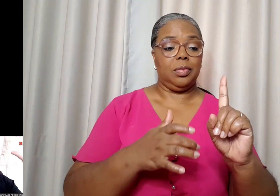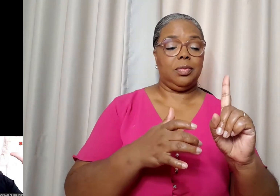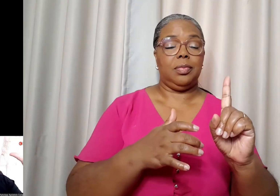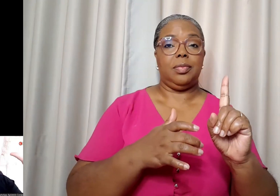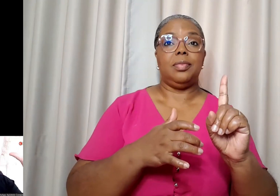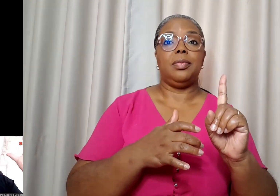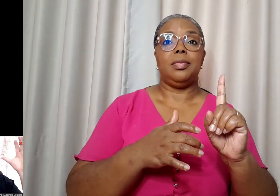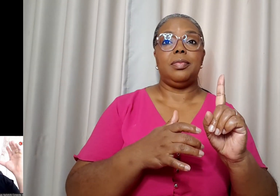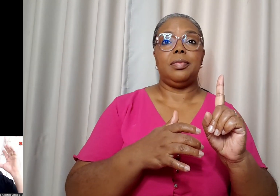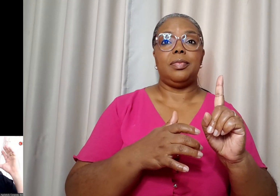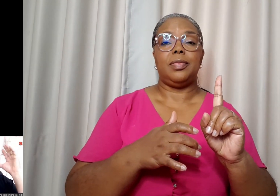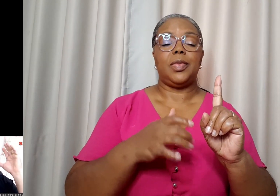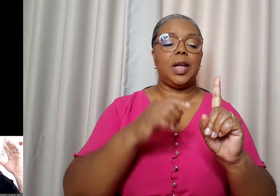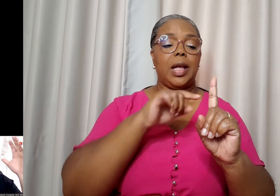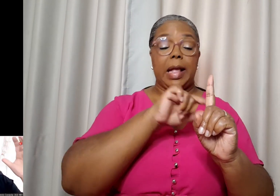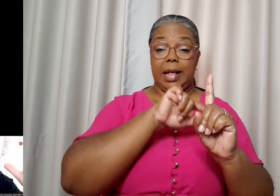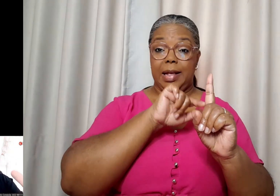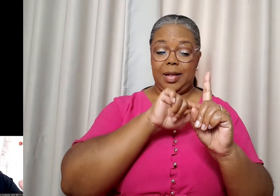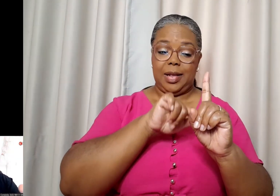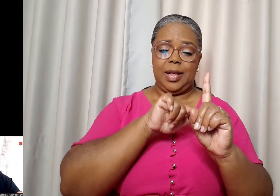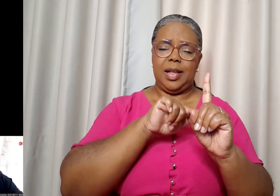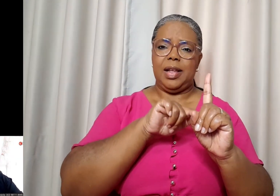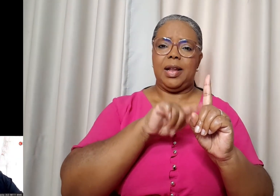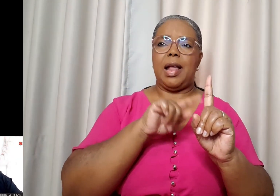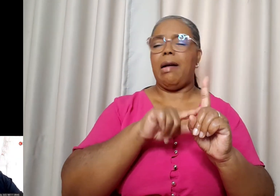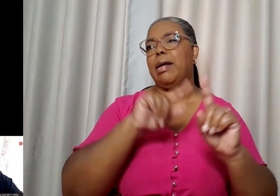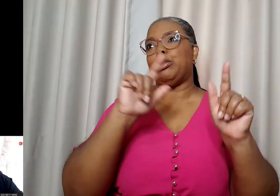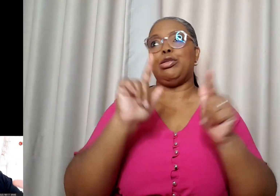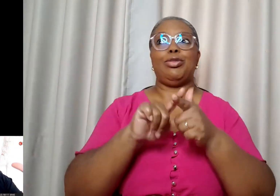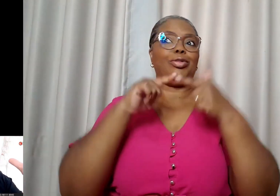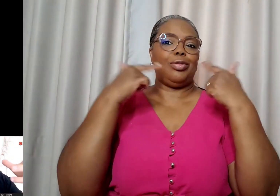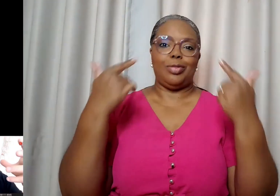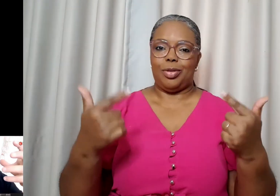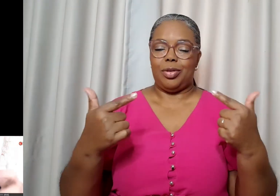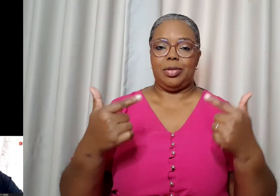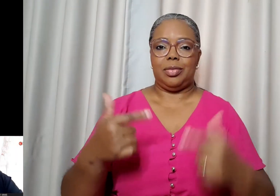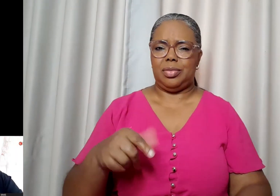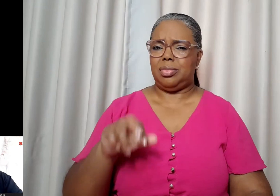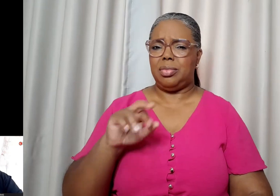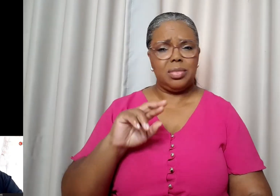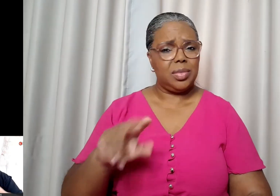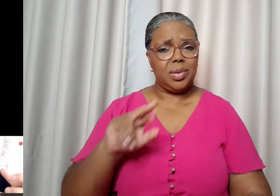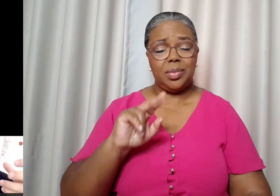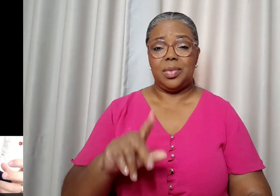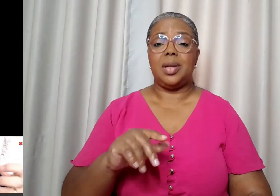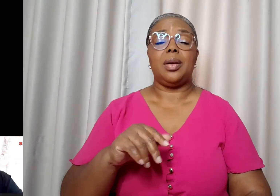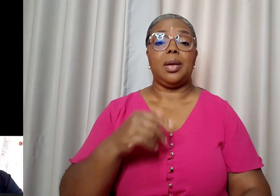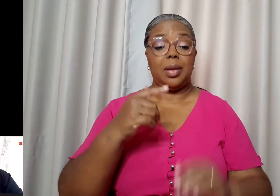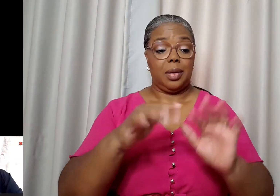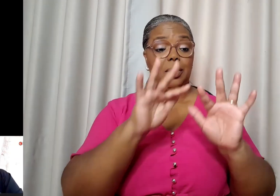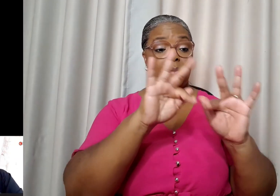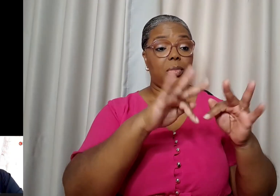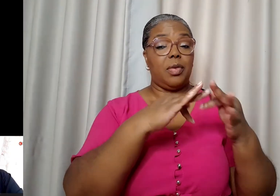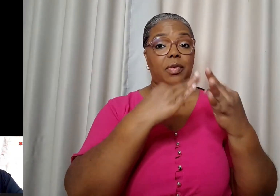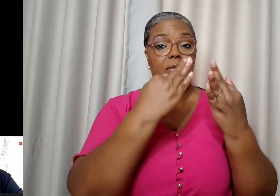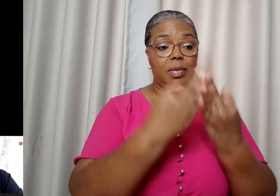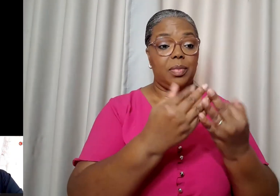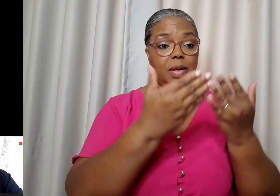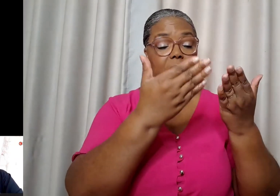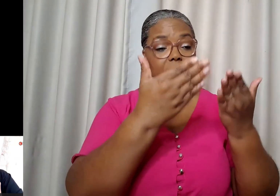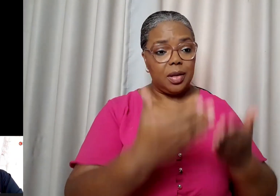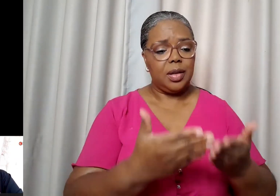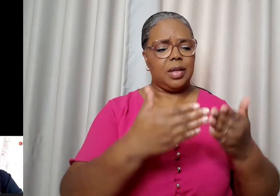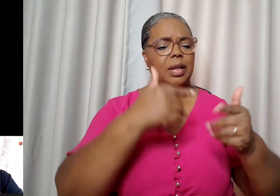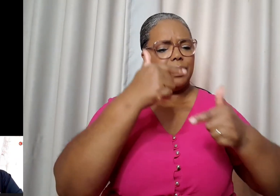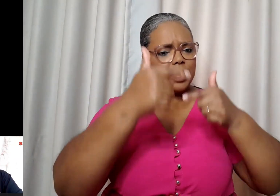caiu do céu. Não, ele nasce em uma família que está incrustada, está ali no mercado